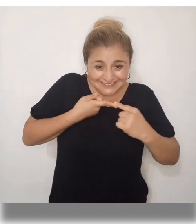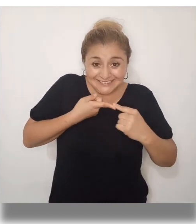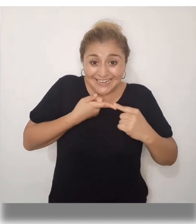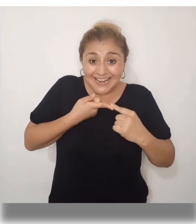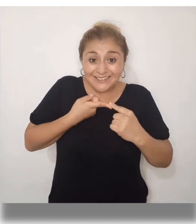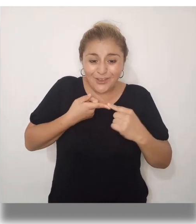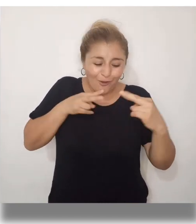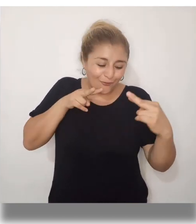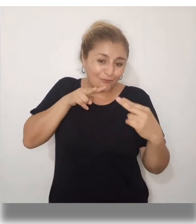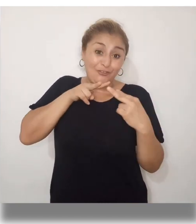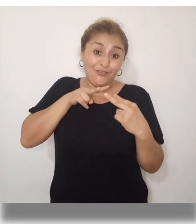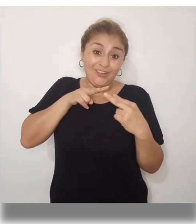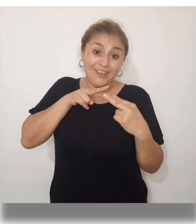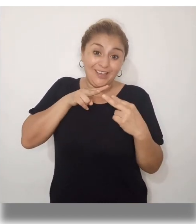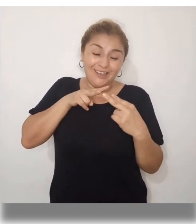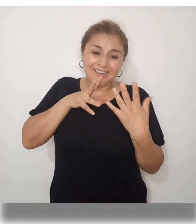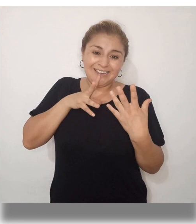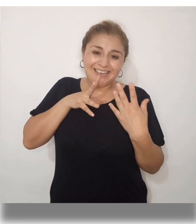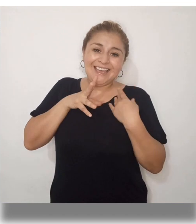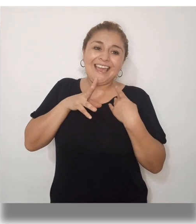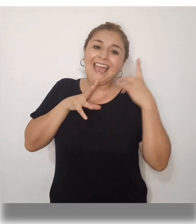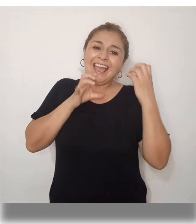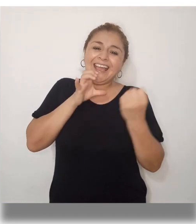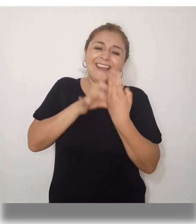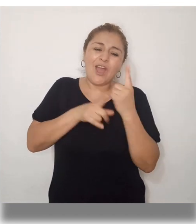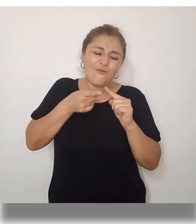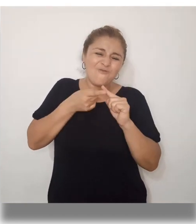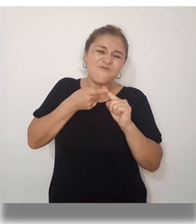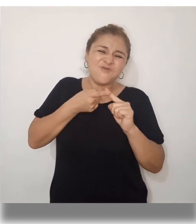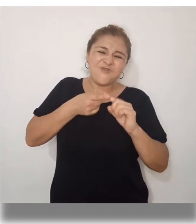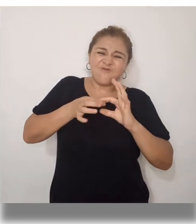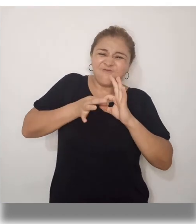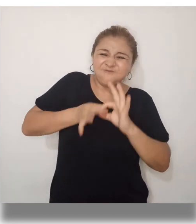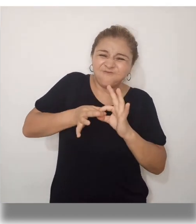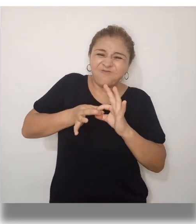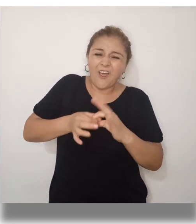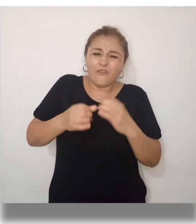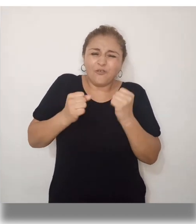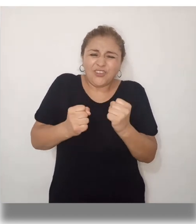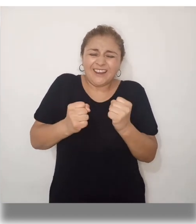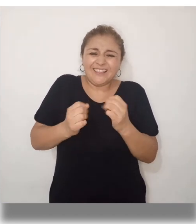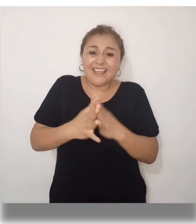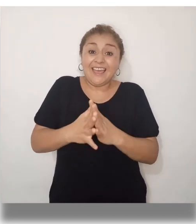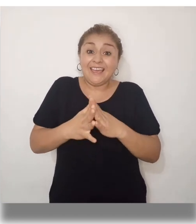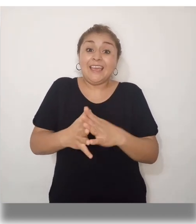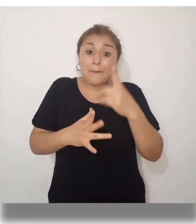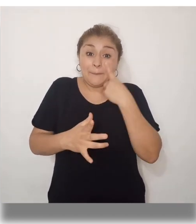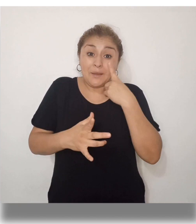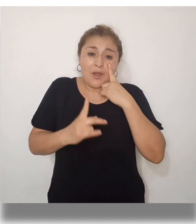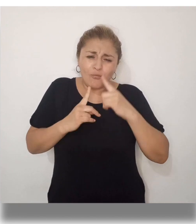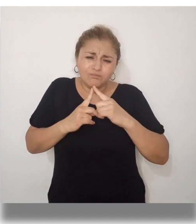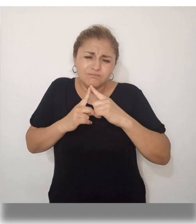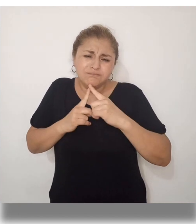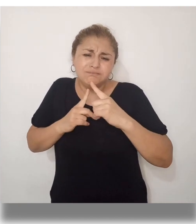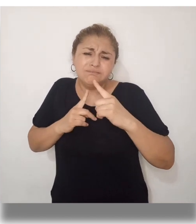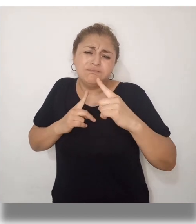van a generar un vínculo tan fuerte que va a durar toda la vida la soledad